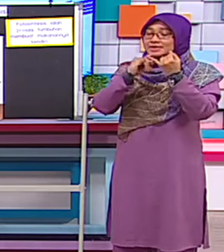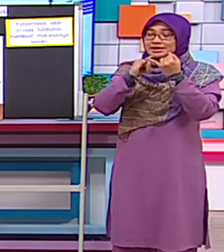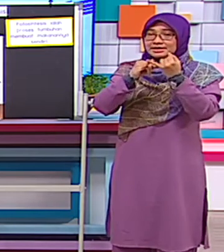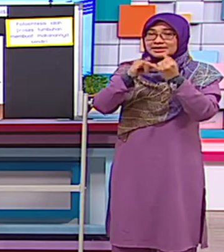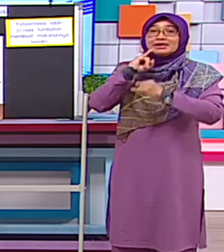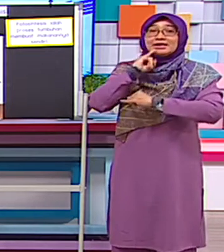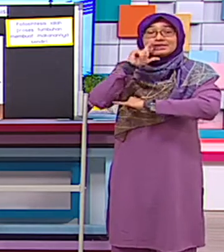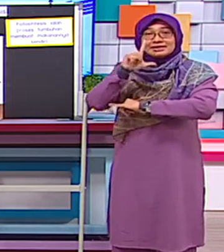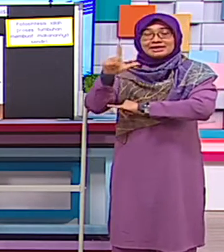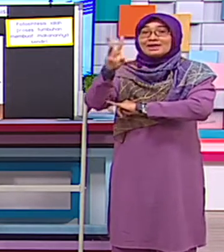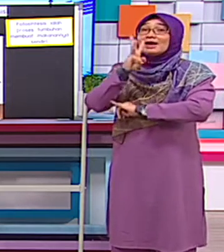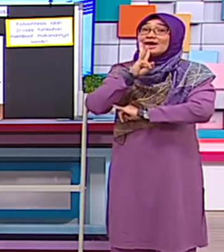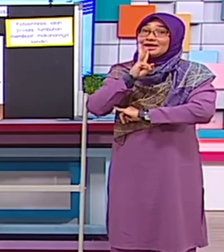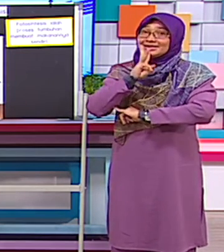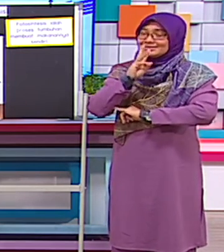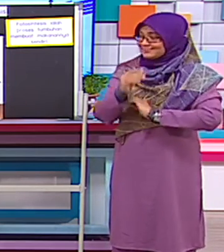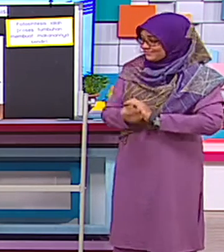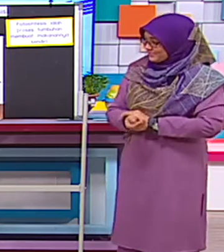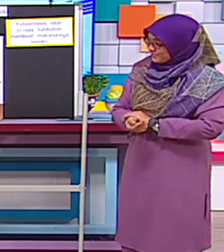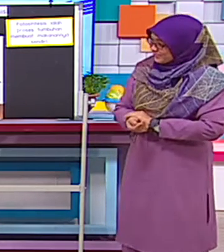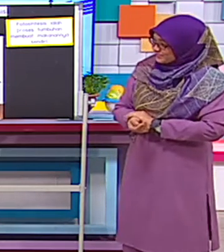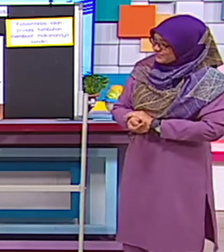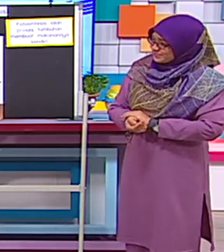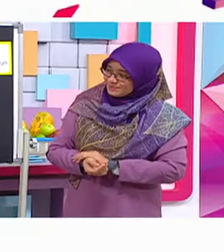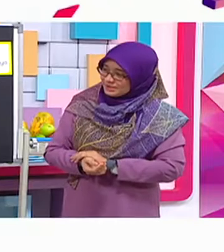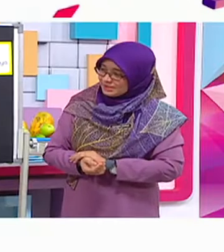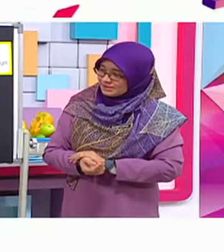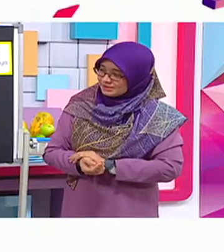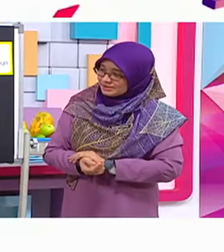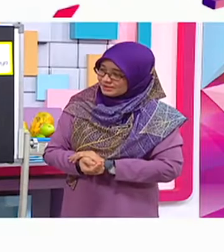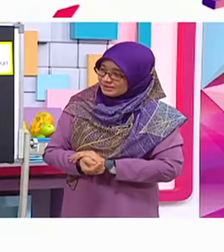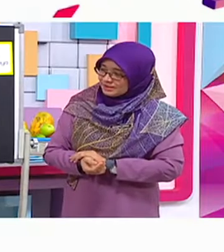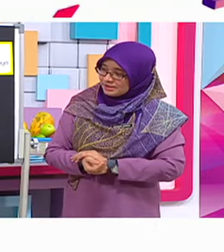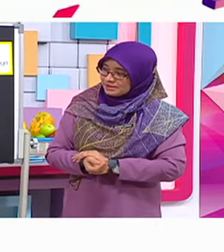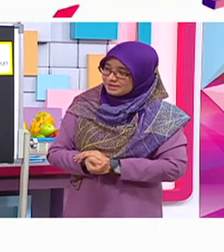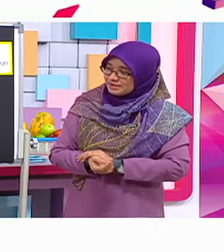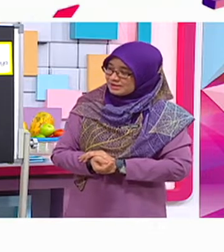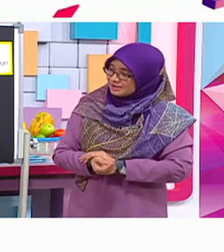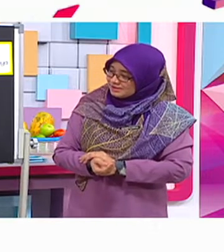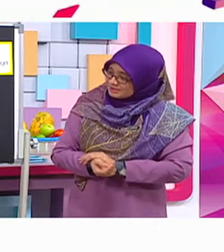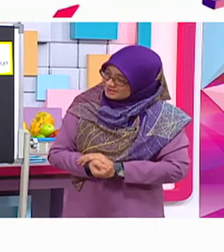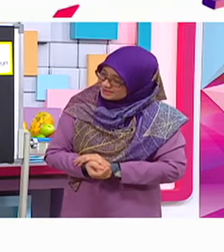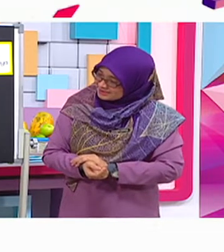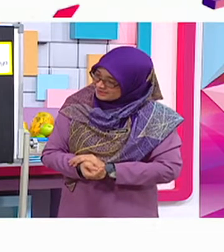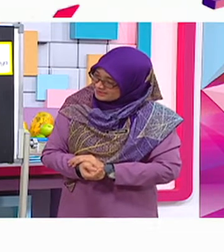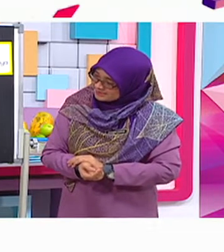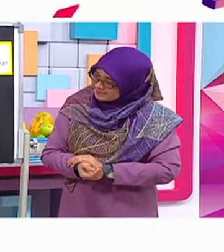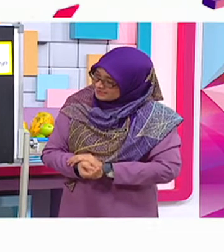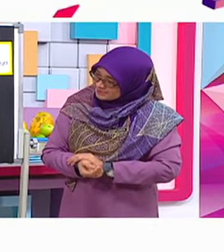terakhir ialah air oke di sini Kenapa Airnya ada dan Aini